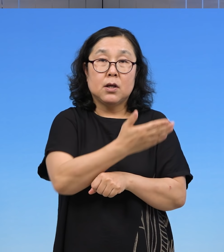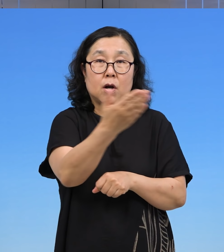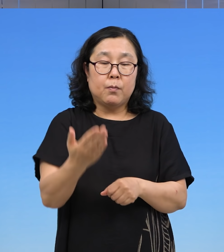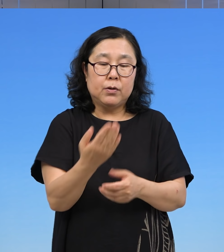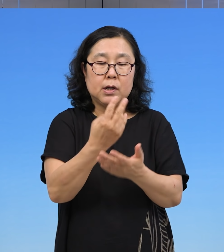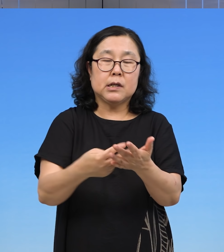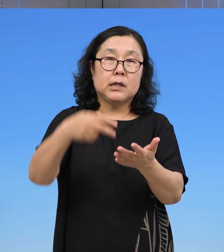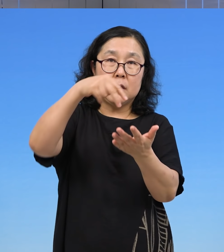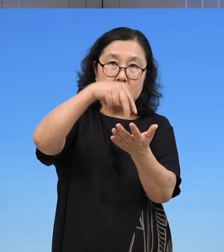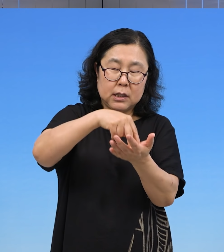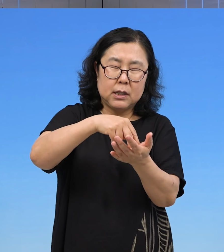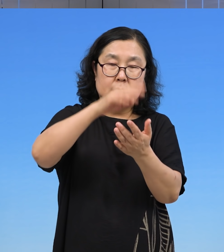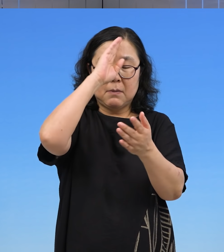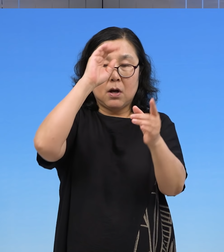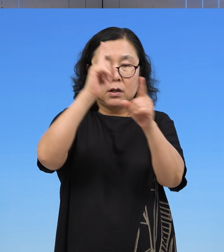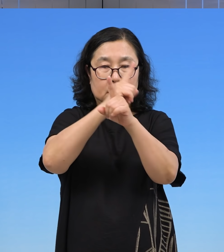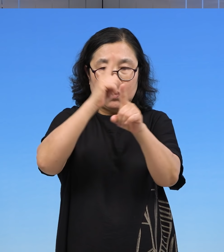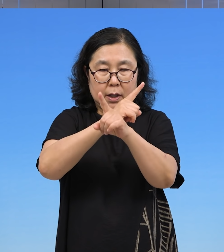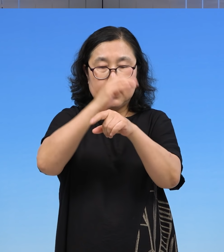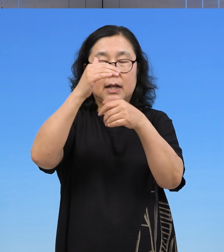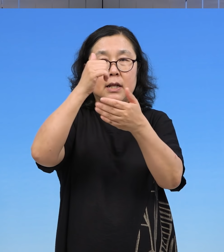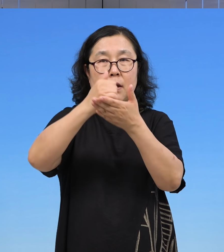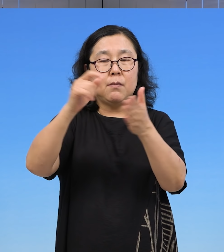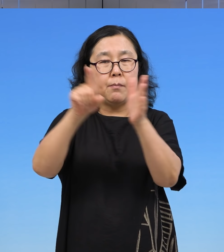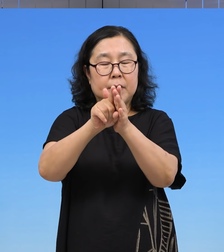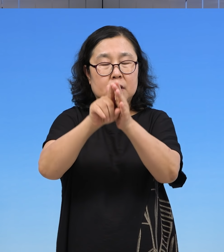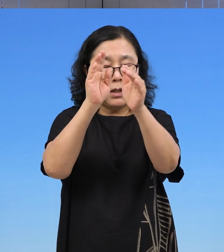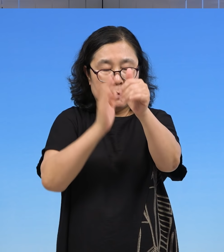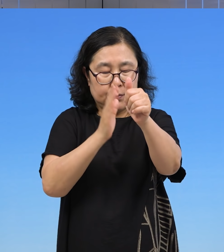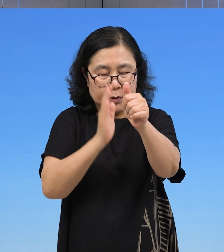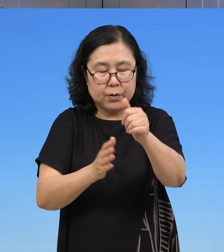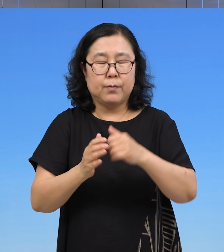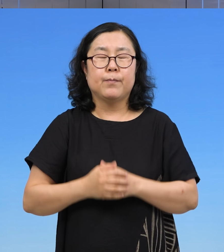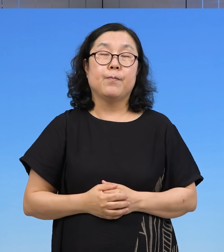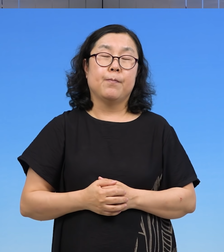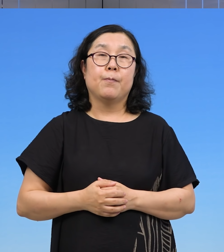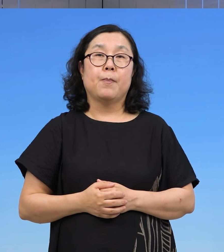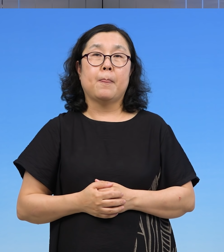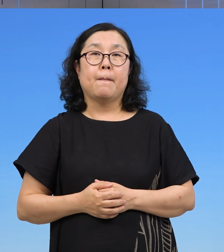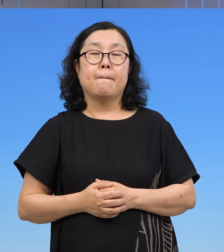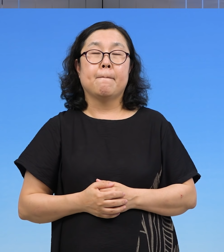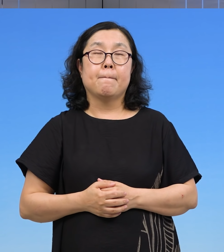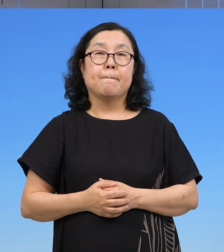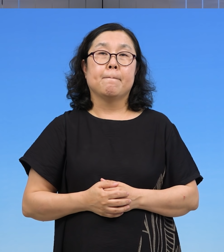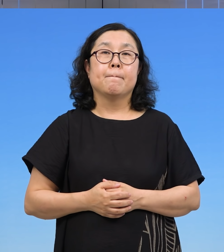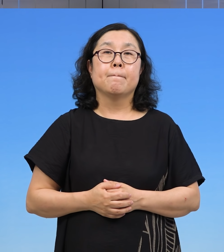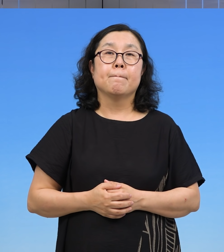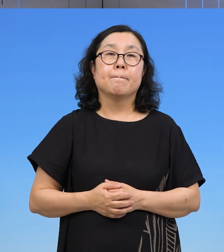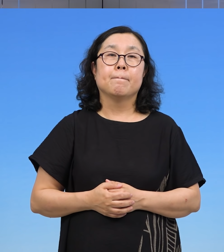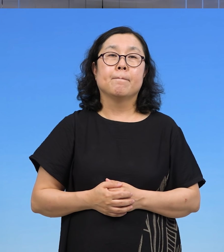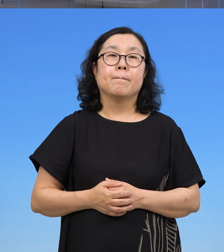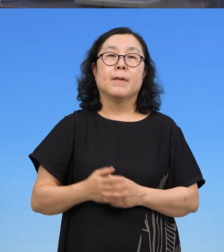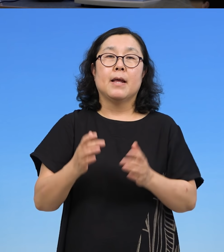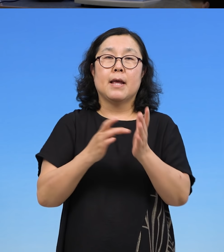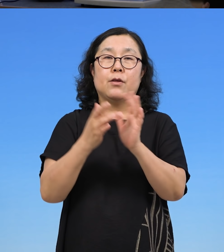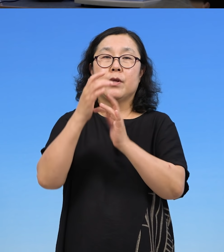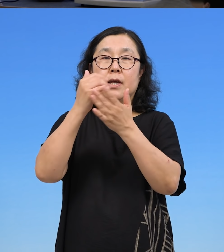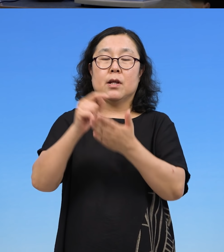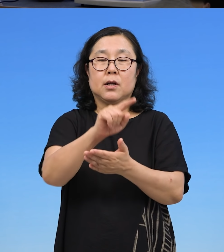세우시는 치료하시는 하나님이심을 믿으시기를 바랍니다 그런가 하면 그 다음 성경 구절 오늘 본문 마감 2장